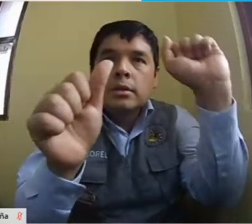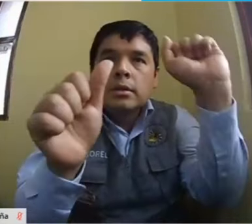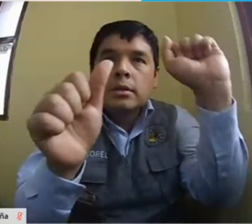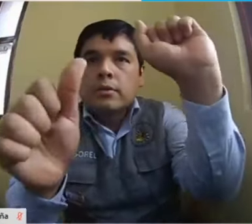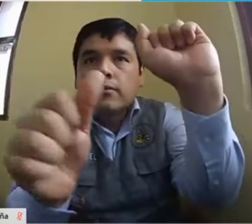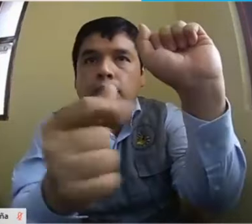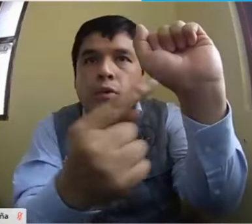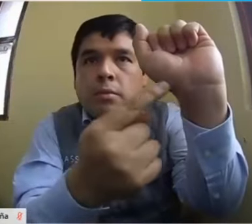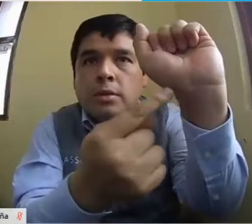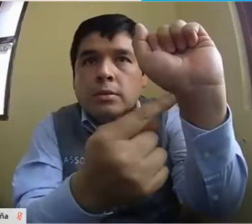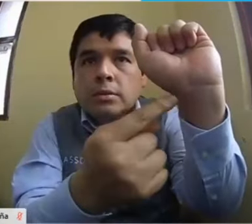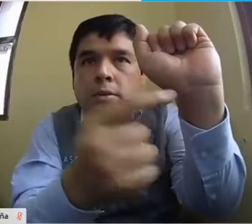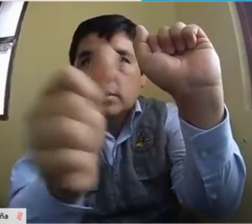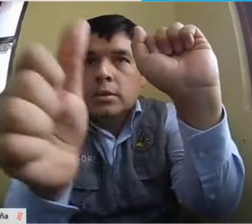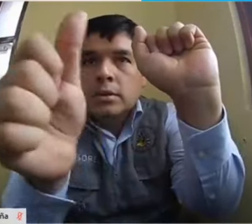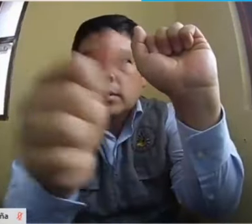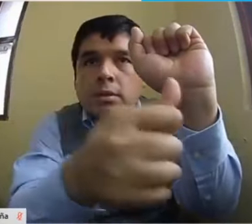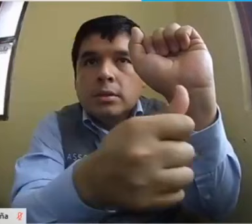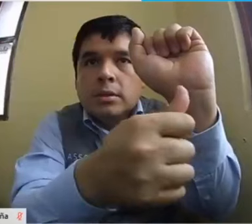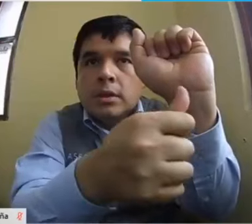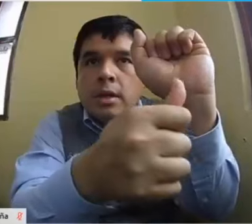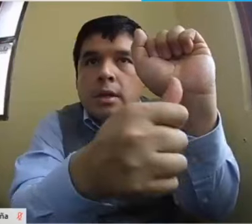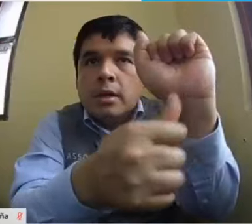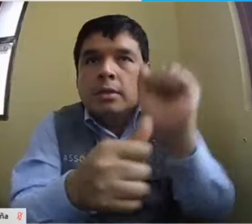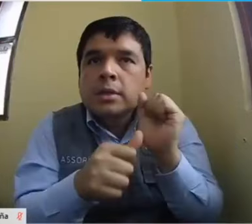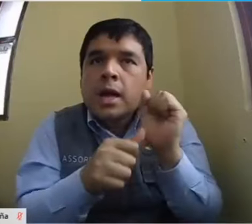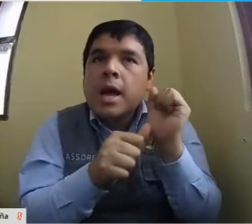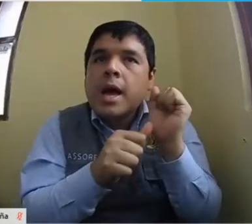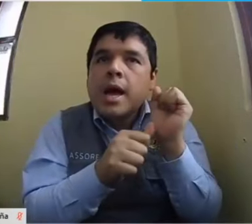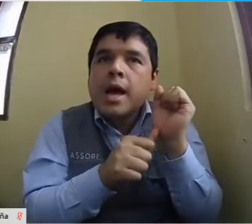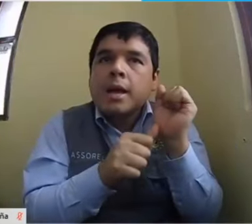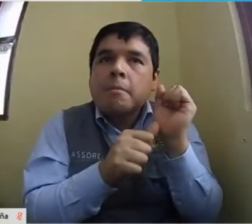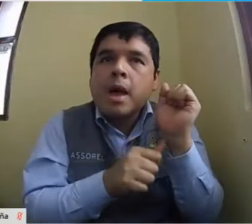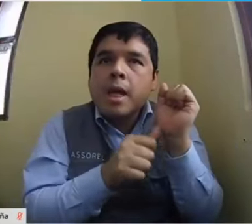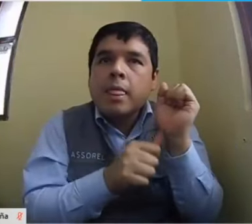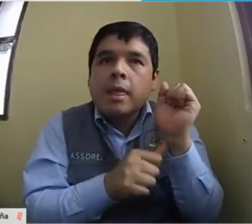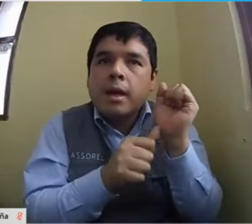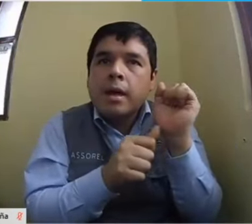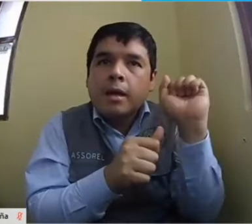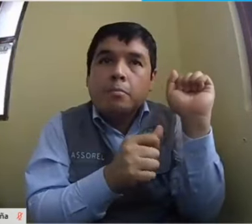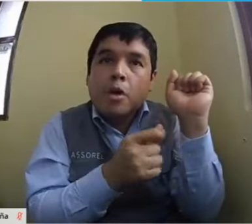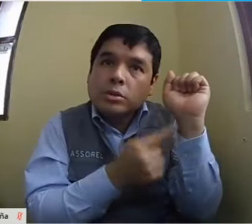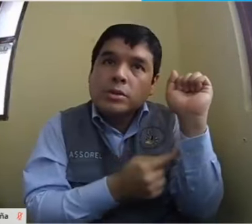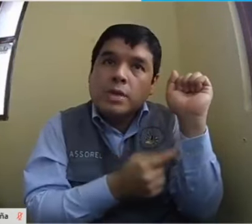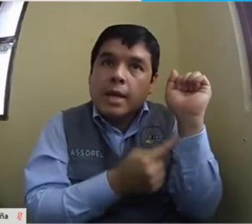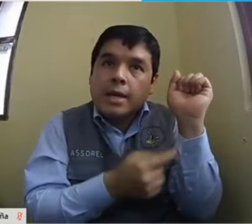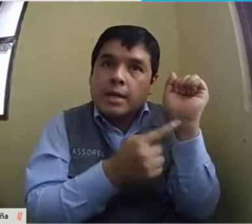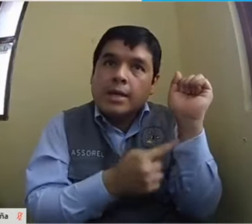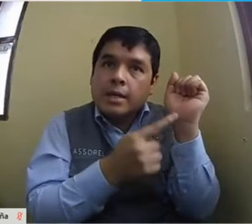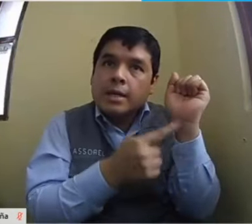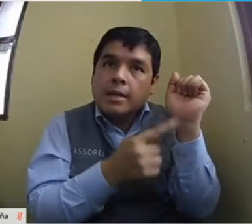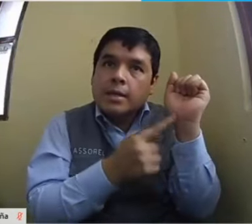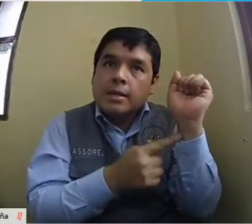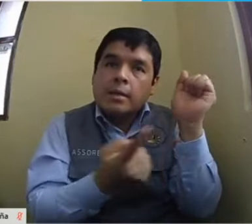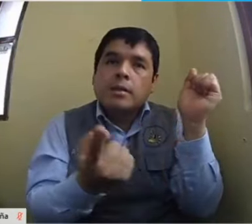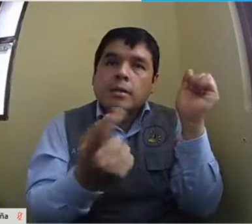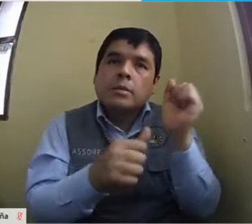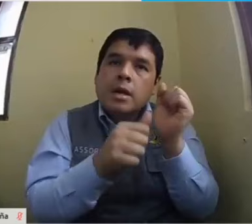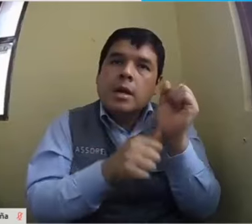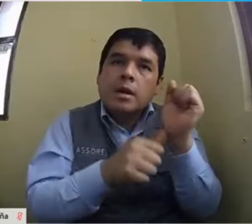y con el pulgar en la otra mano, por el lado de las venas, se hace un movimiento.